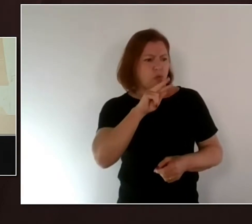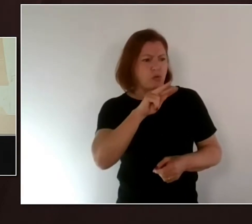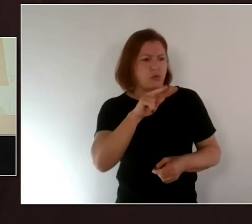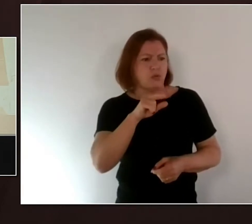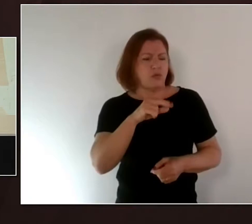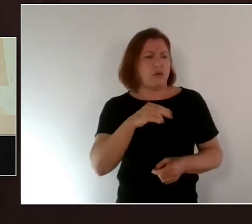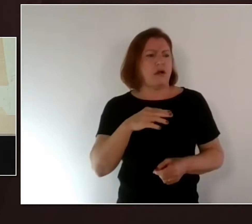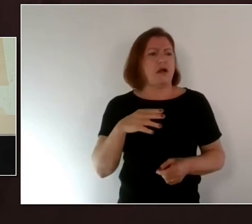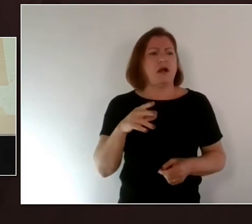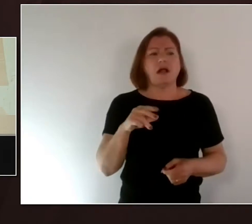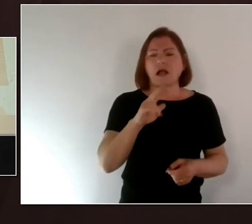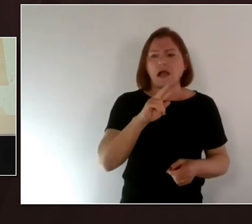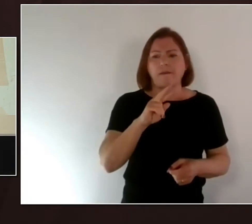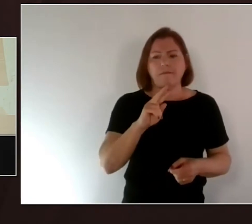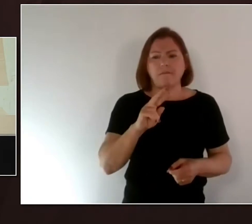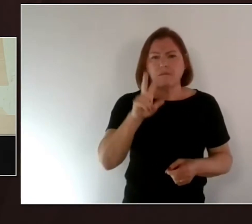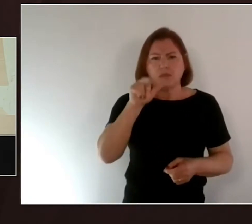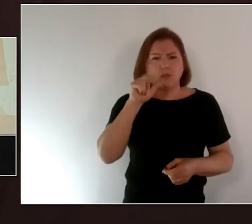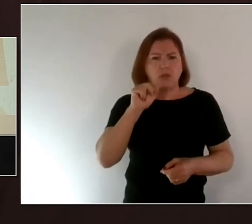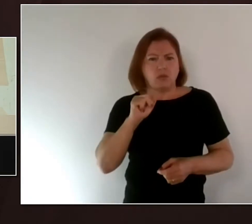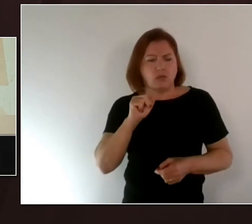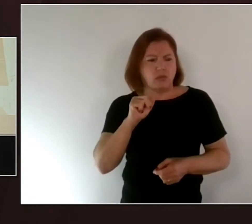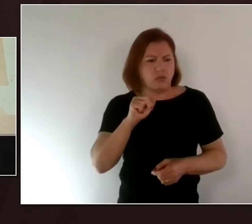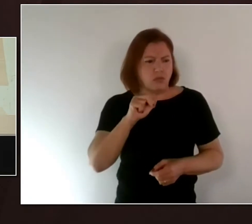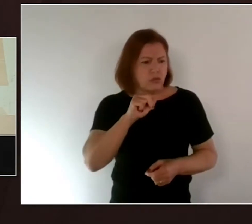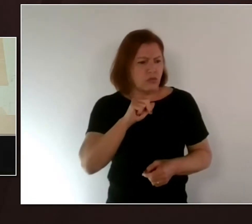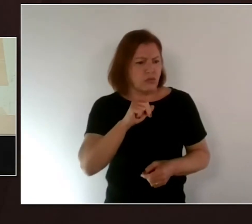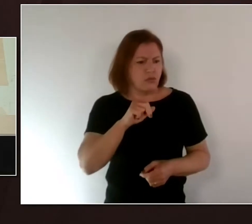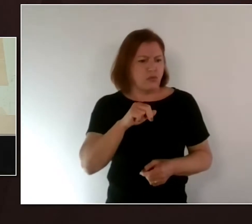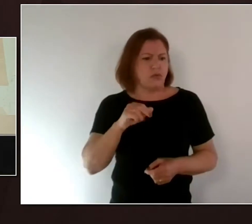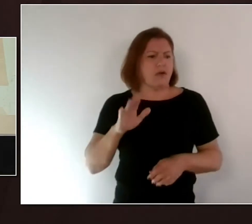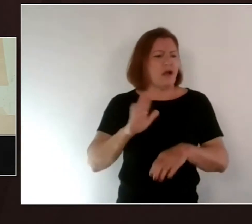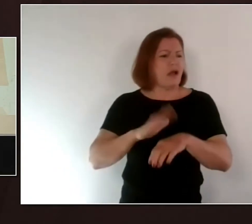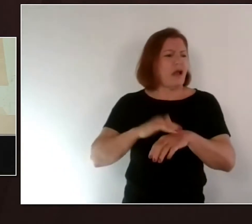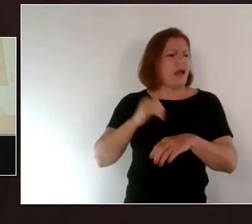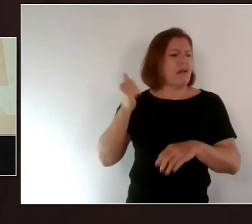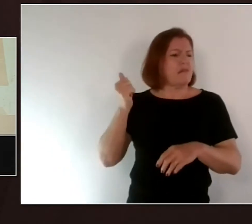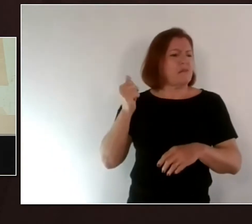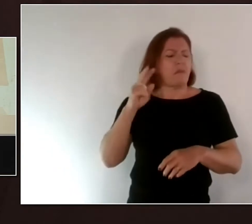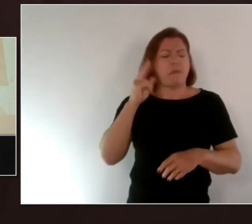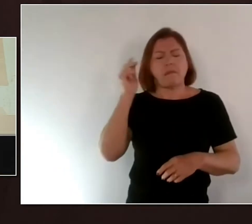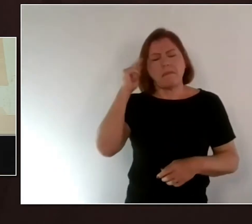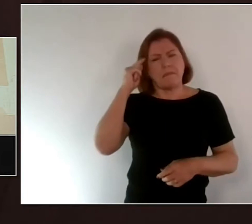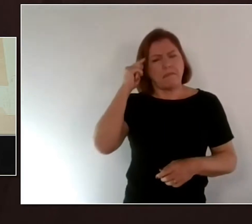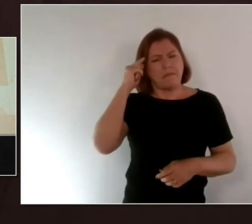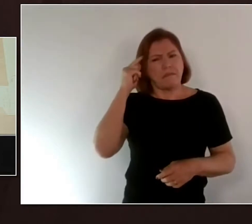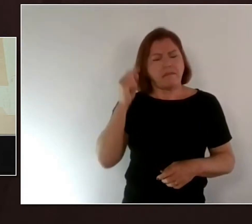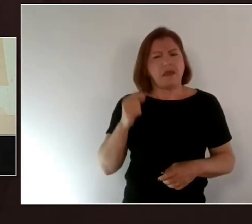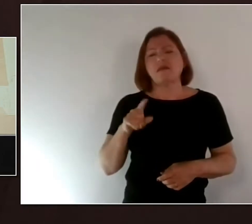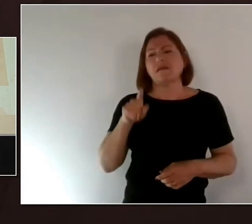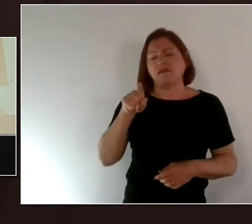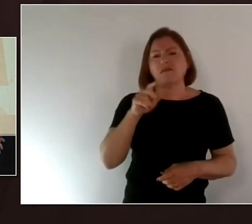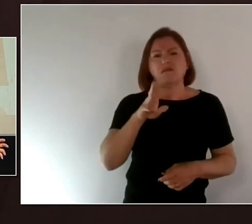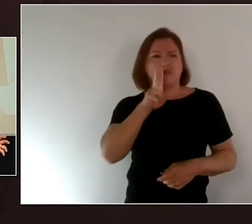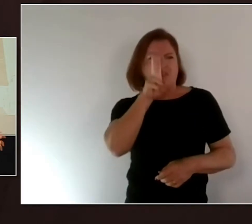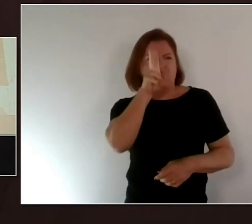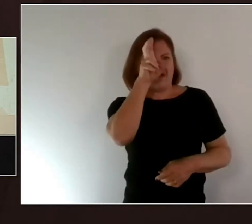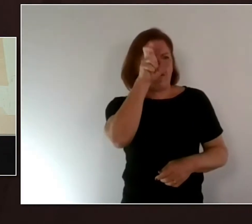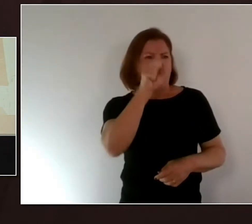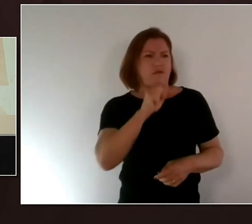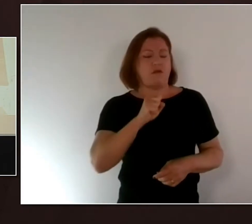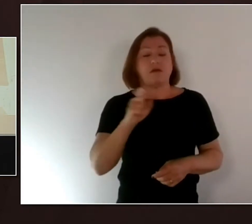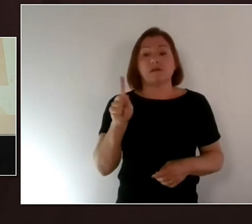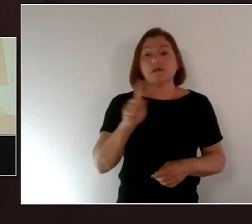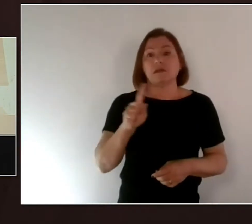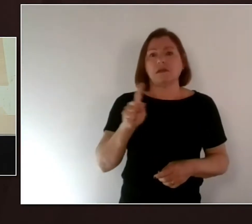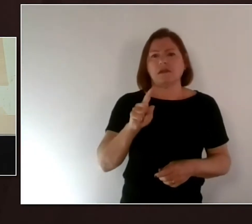Ele pode enganar você. Muitas vezes nós nos sentimos muito fortes, nós não